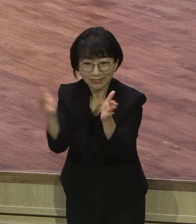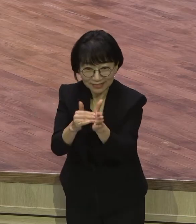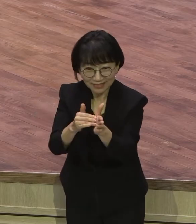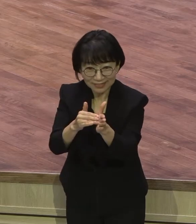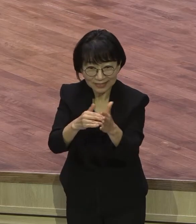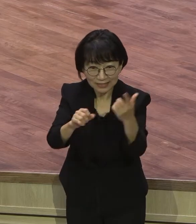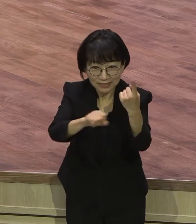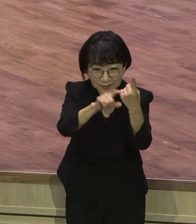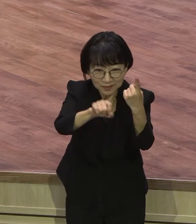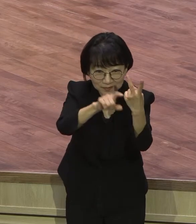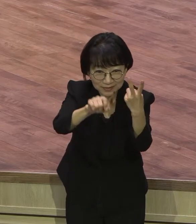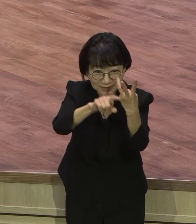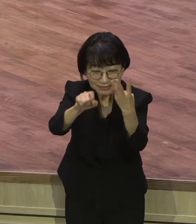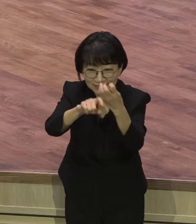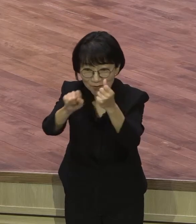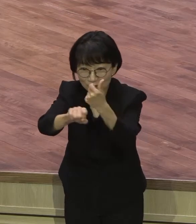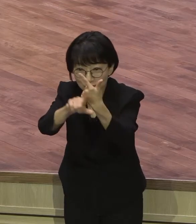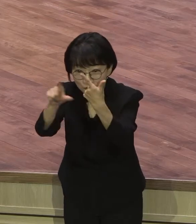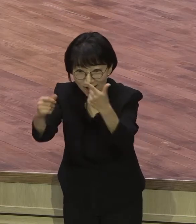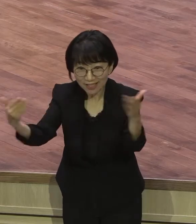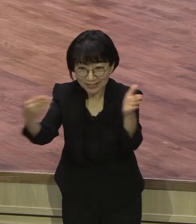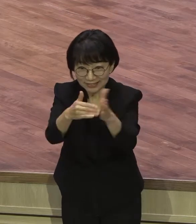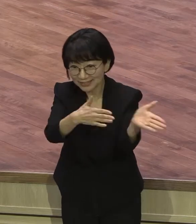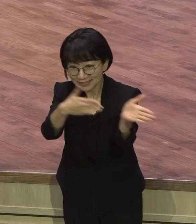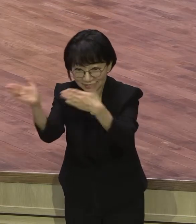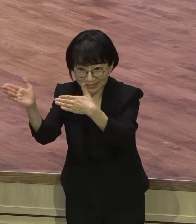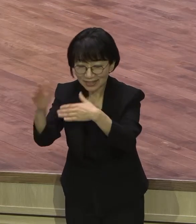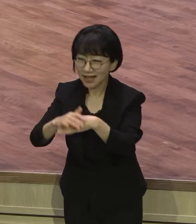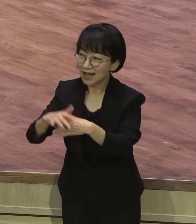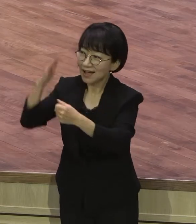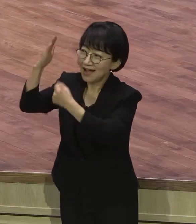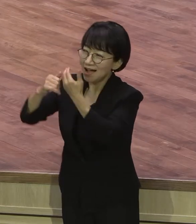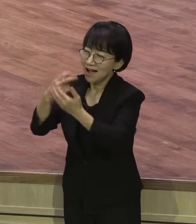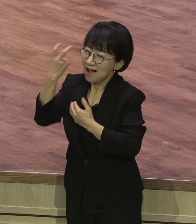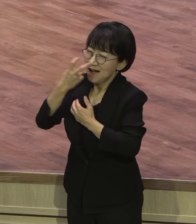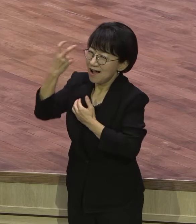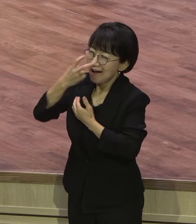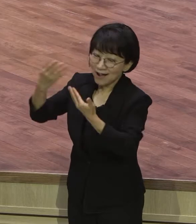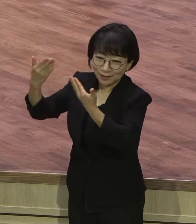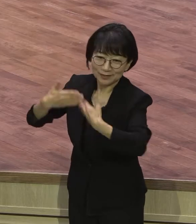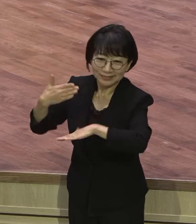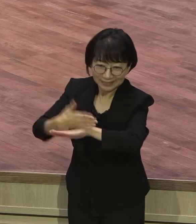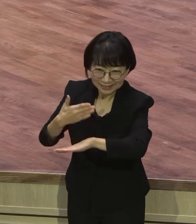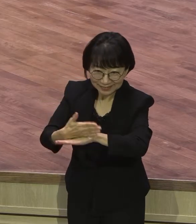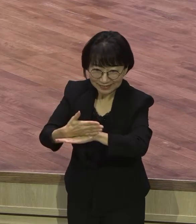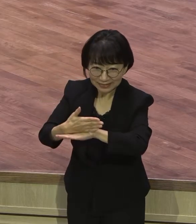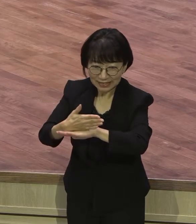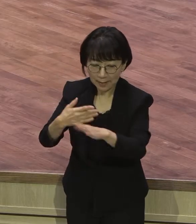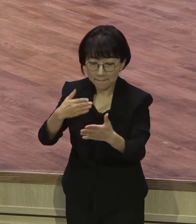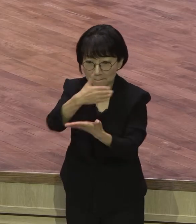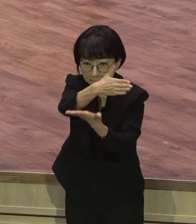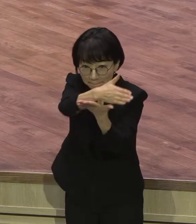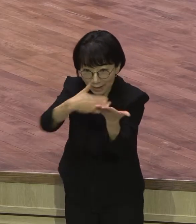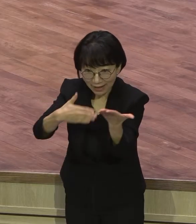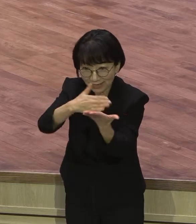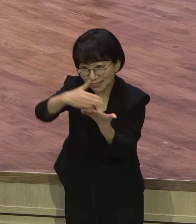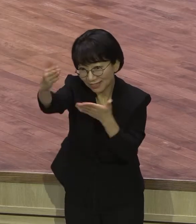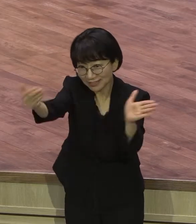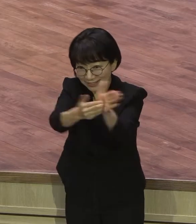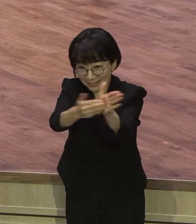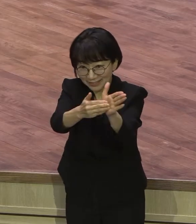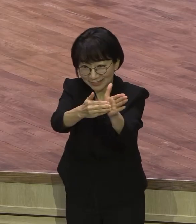여러 가지 문제 사건 중에서 지켜주셨잖아요. 그럼 이제 전반이 무사히 끝났으니까 이제